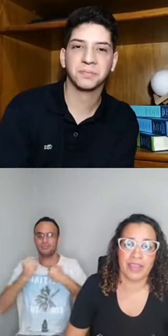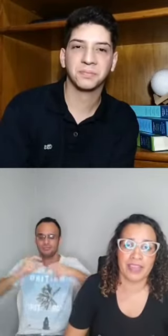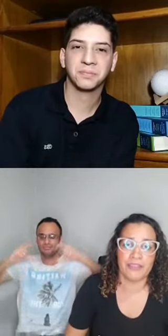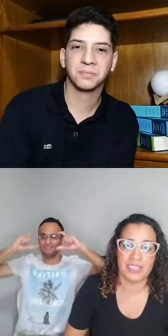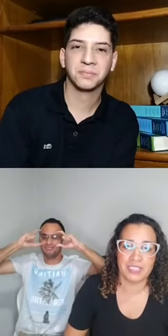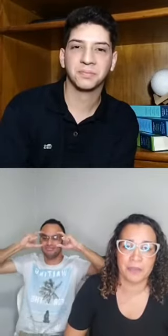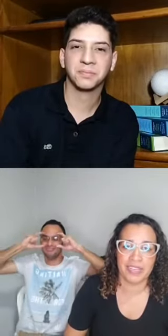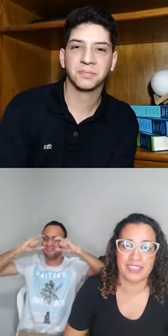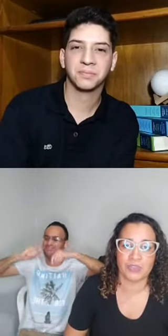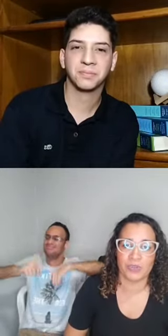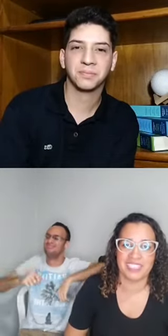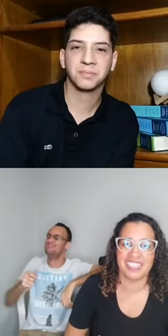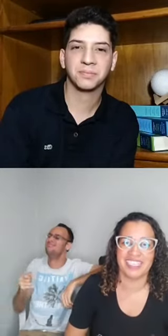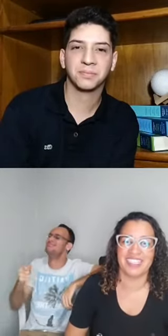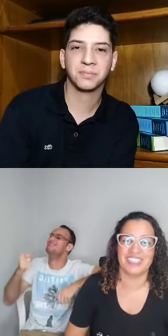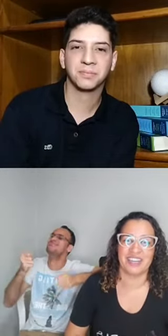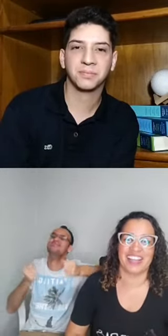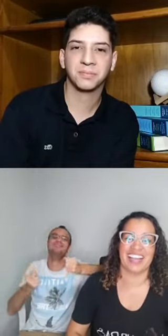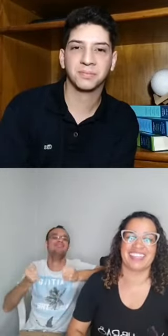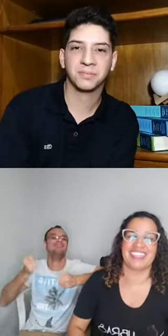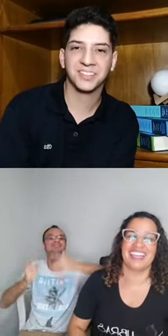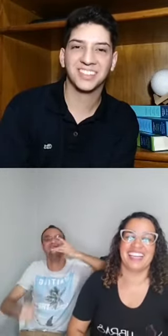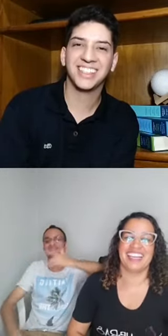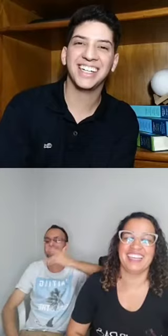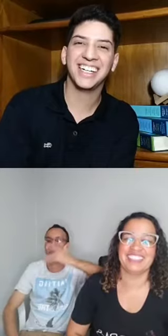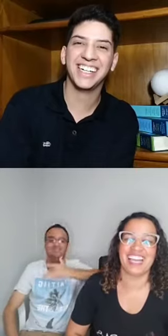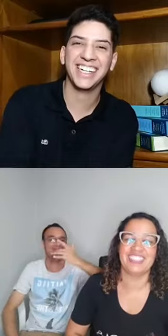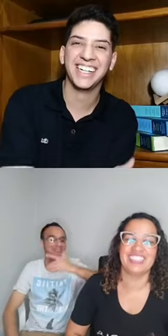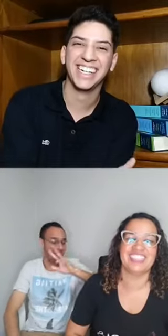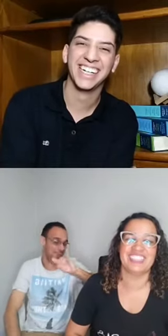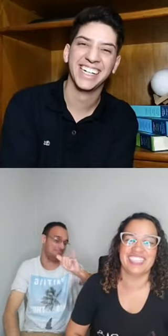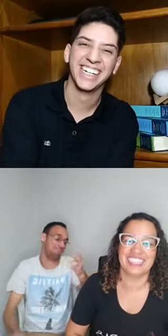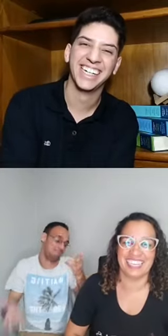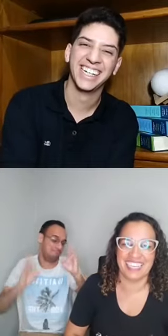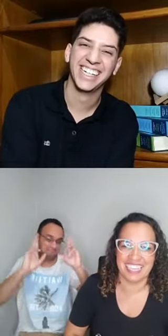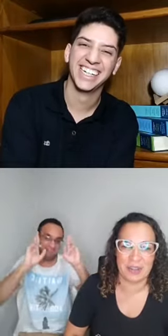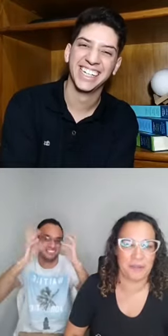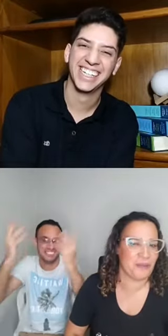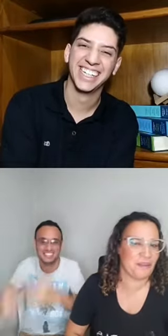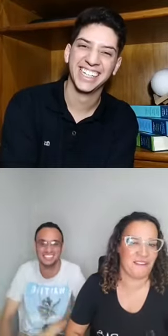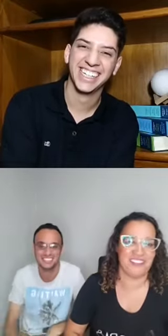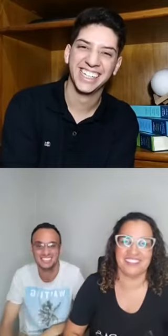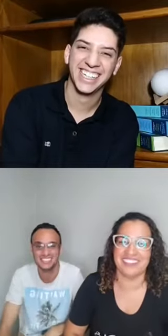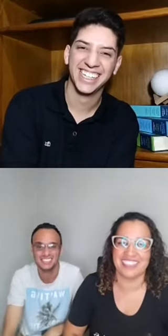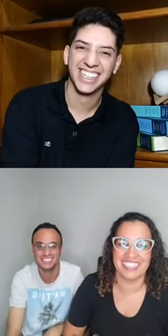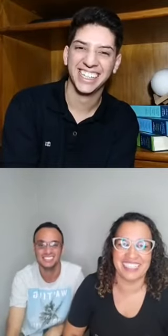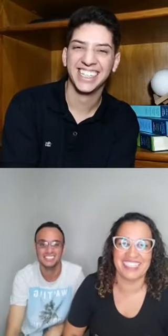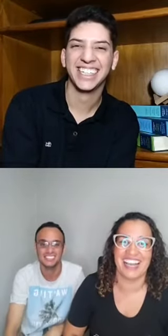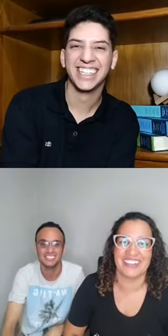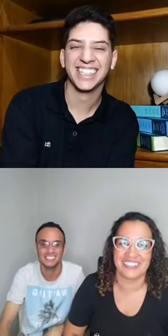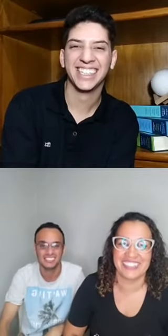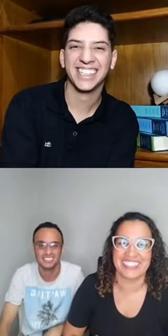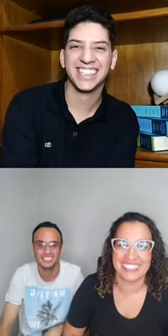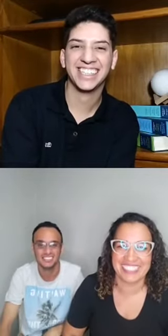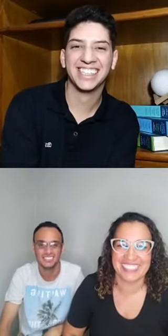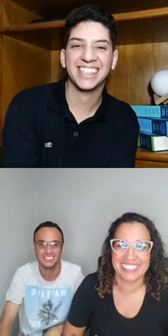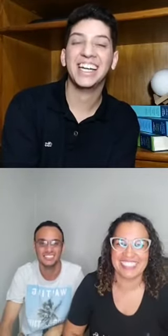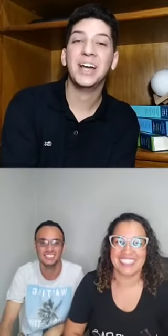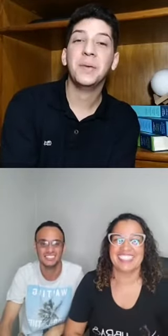em breve tem esperança de conseguir tirar a carteira e sair dirigindo aí com meu óculos aí na